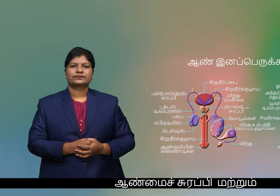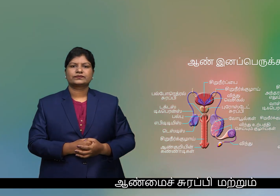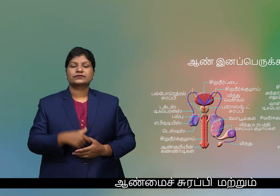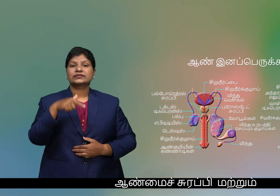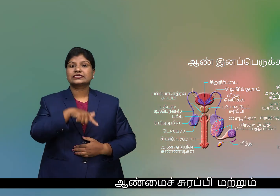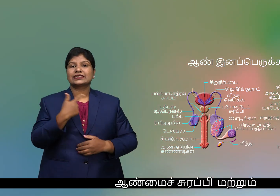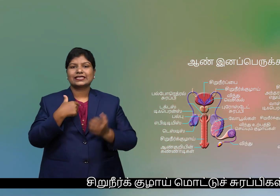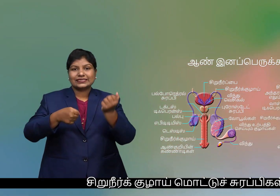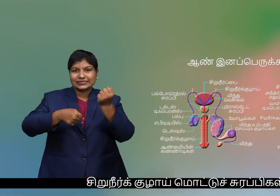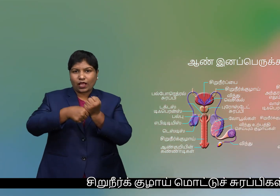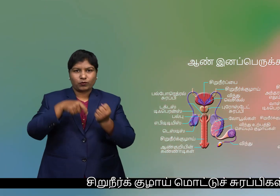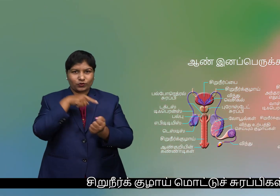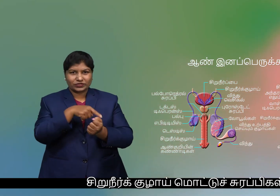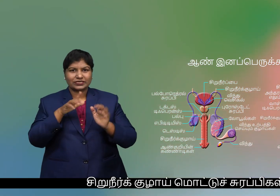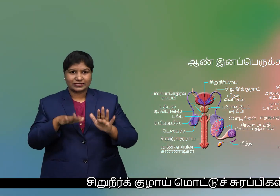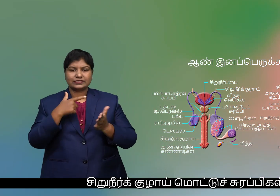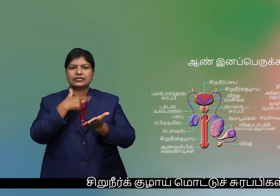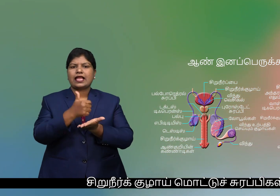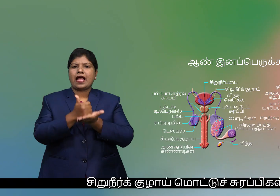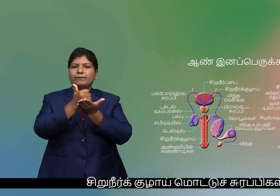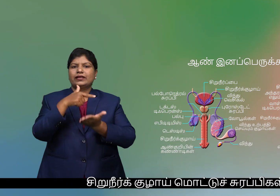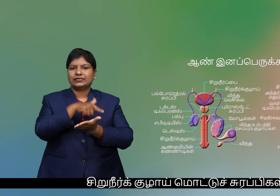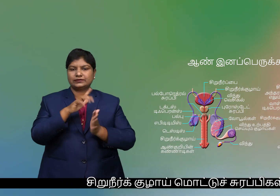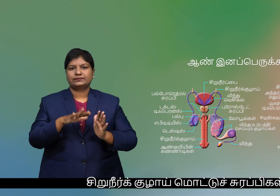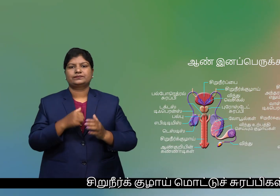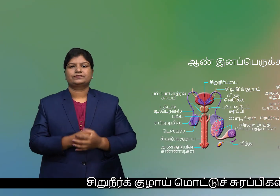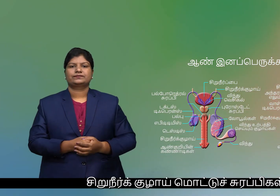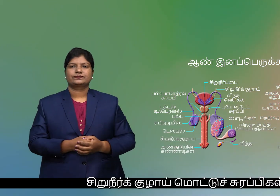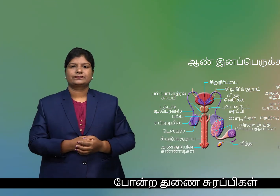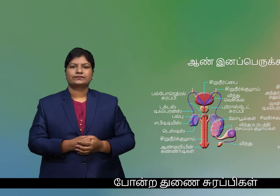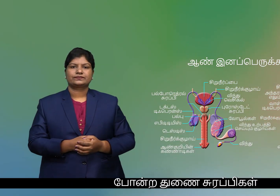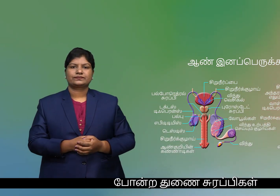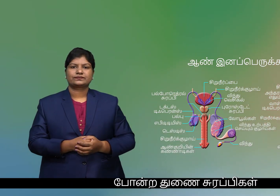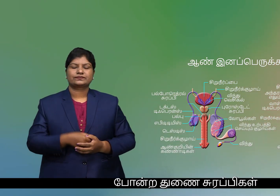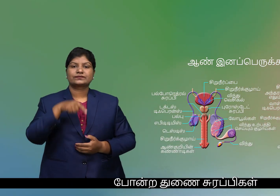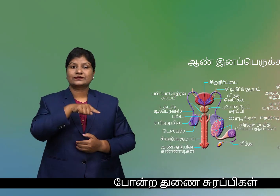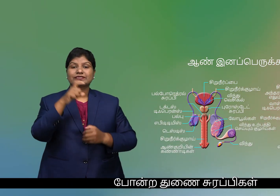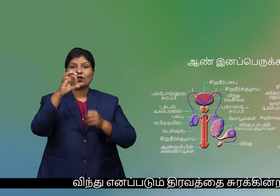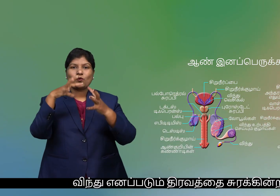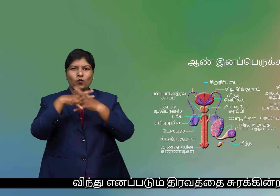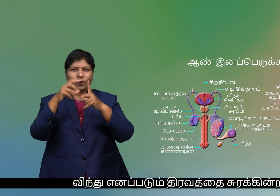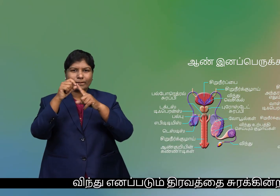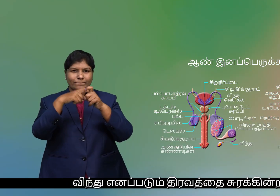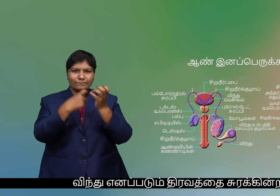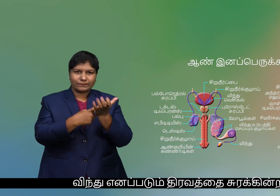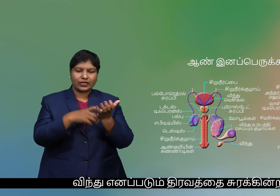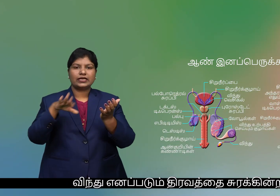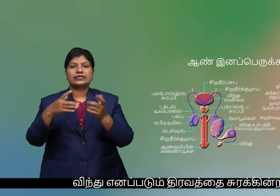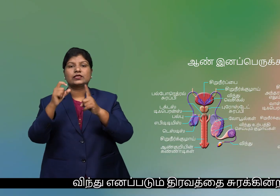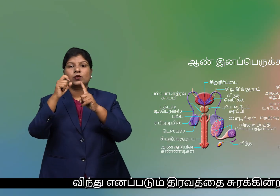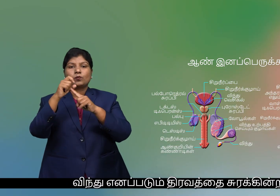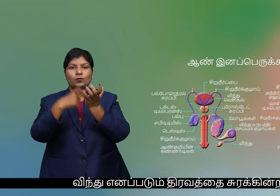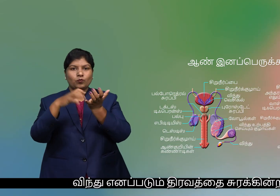ஆண்மை சுரப்பி மற்றும் சிறுநீர் குழாய் மொட்டு சுரப்பிகள் போன்ற துணை சுரப்பிகள் விந்து எனப்படும்